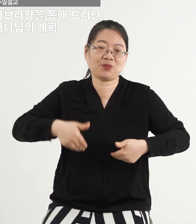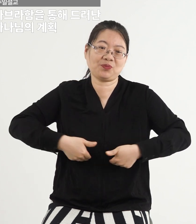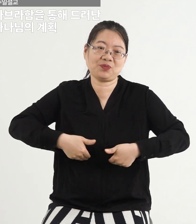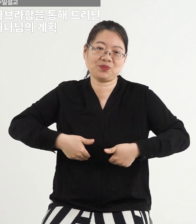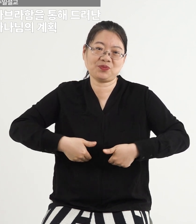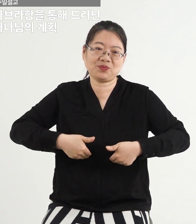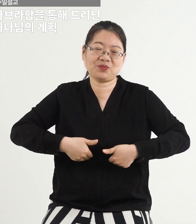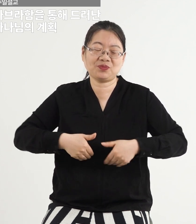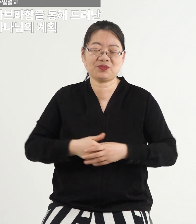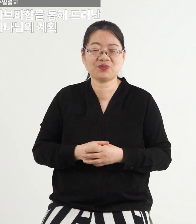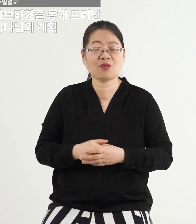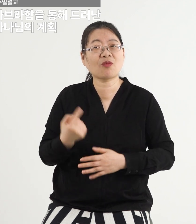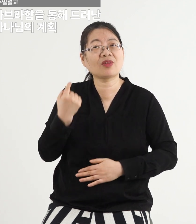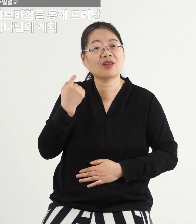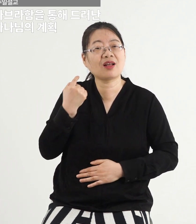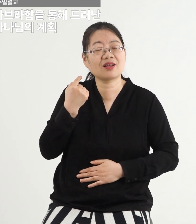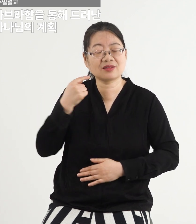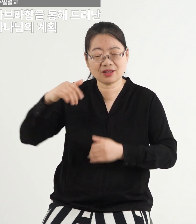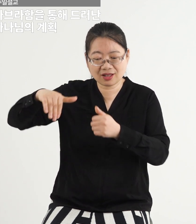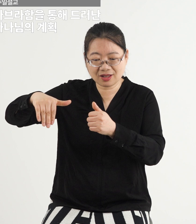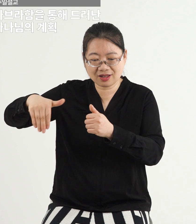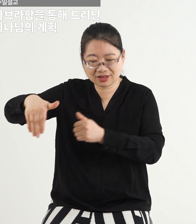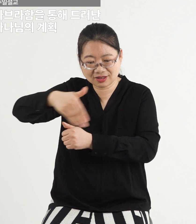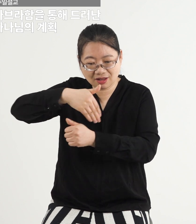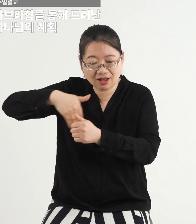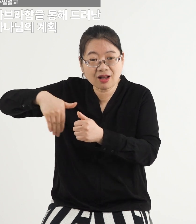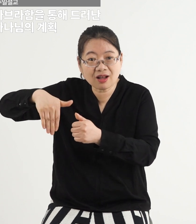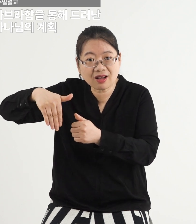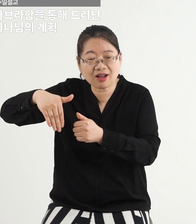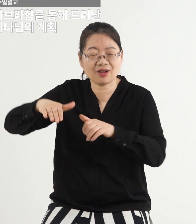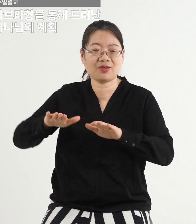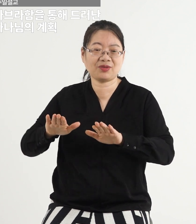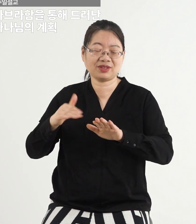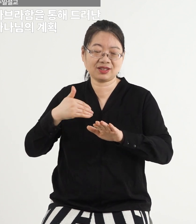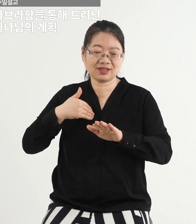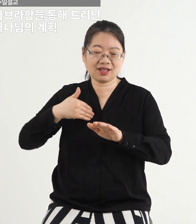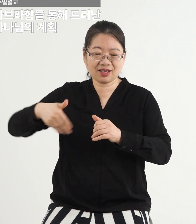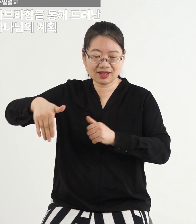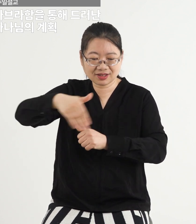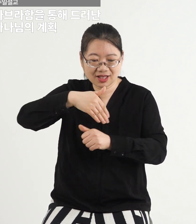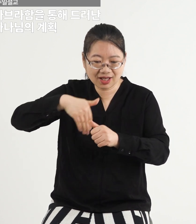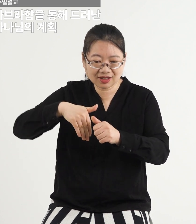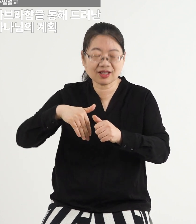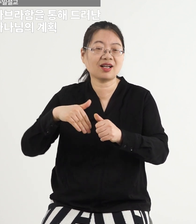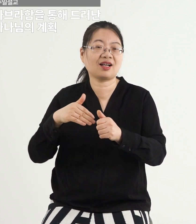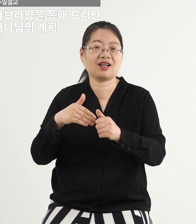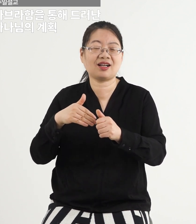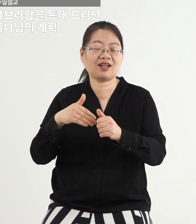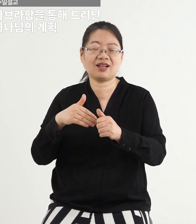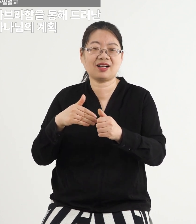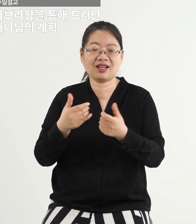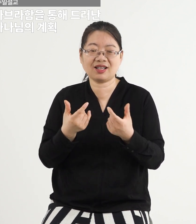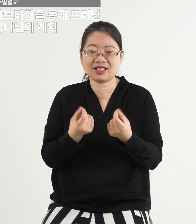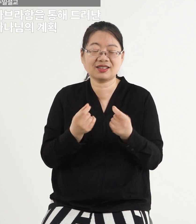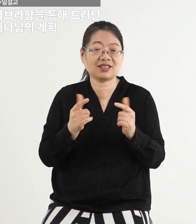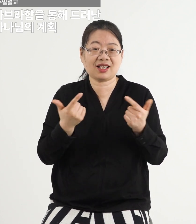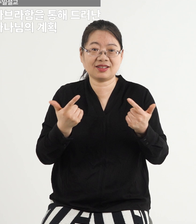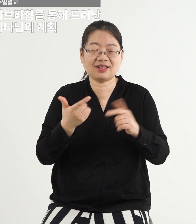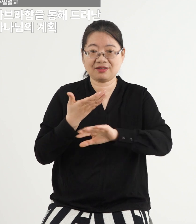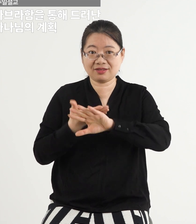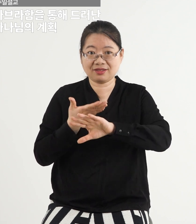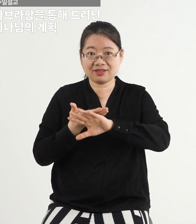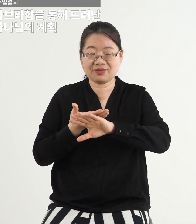필요합니다. 어제 상황이 오늘 내 상황과 같지 않아요. 달라요.